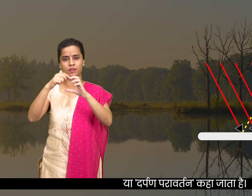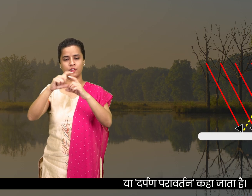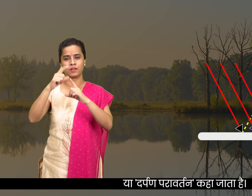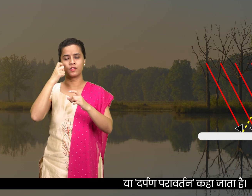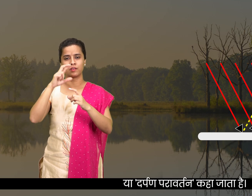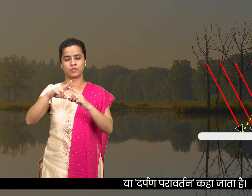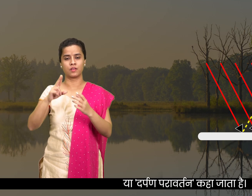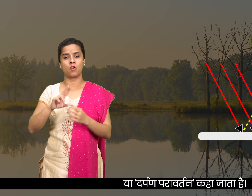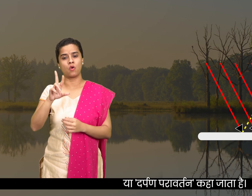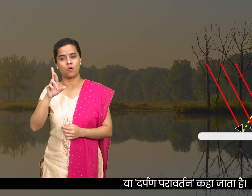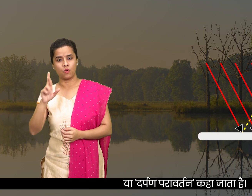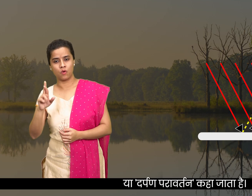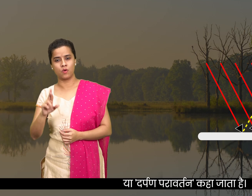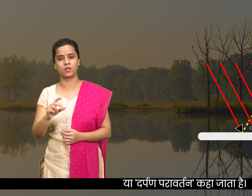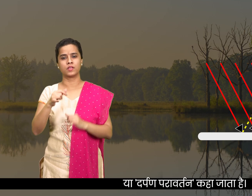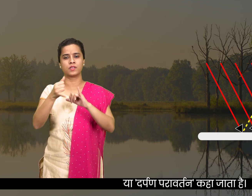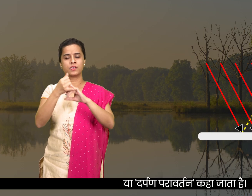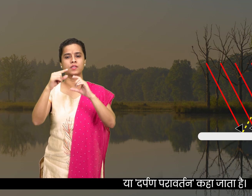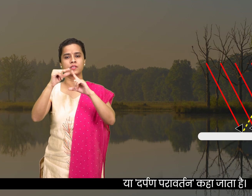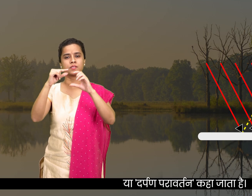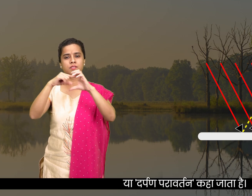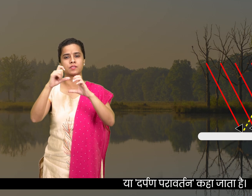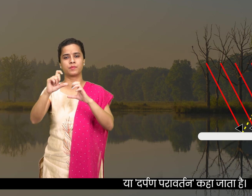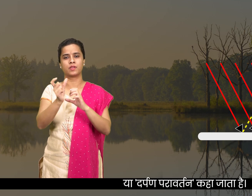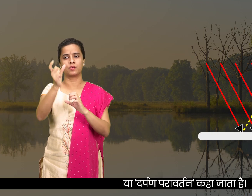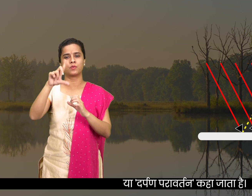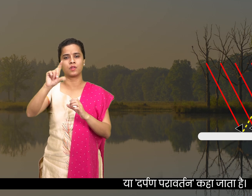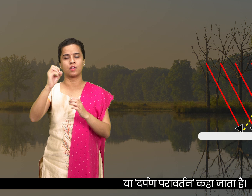या दर्पण परावर्तन कहा जाता है।